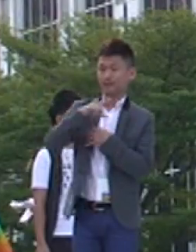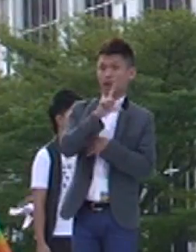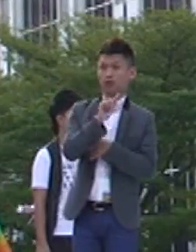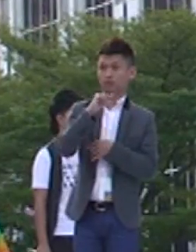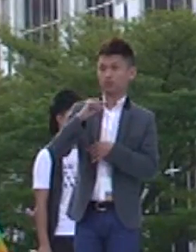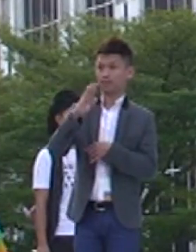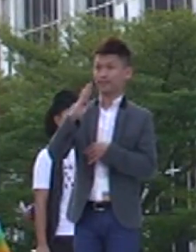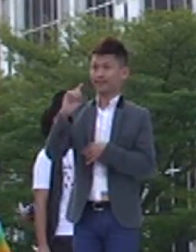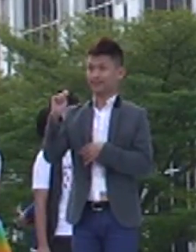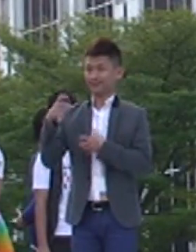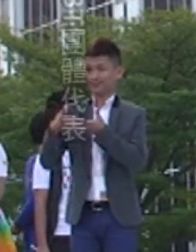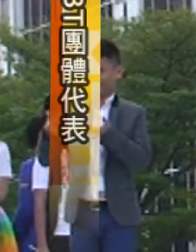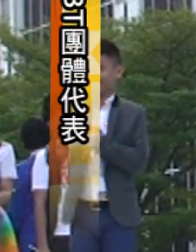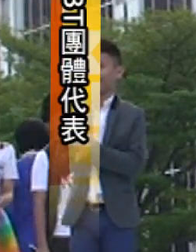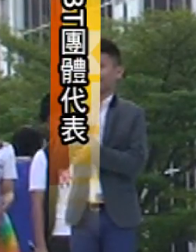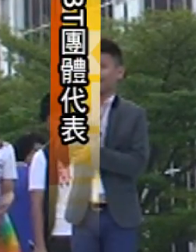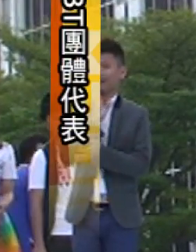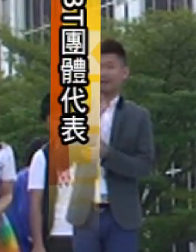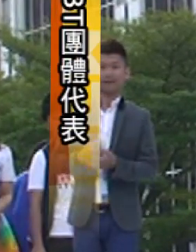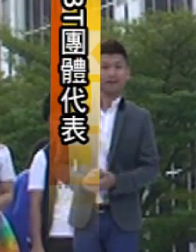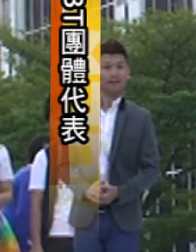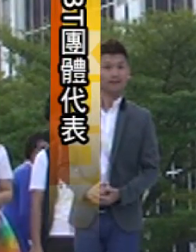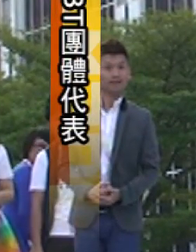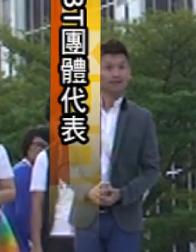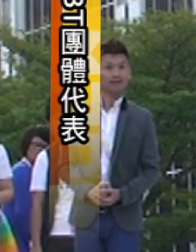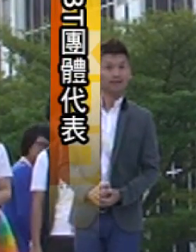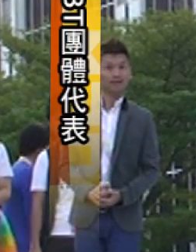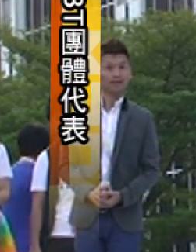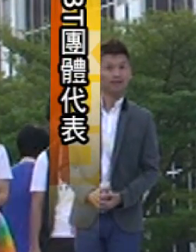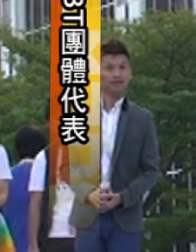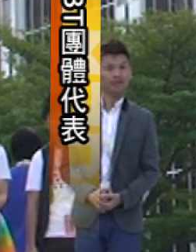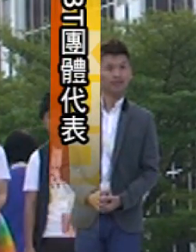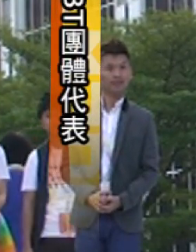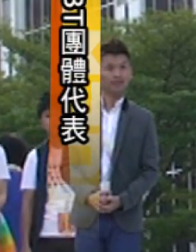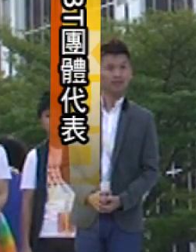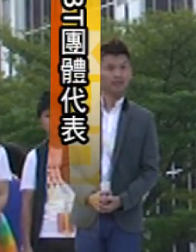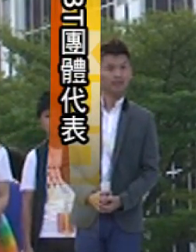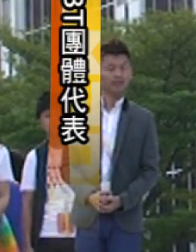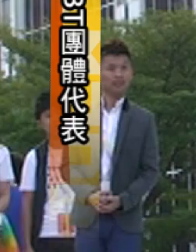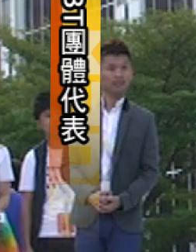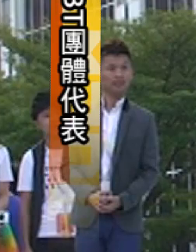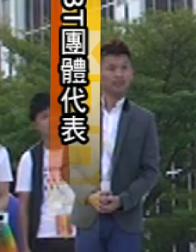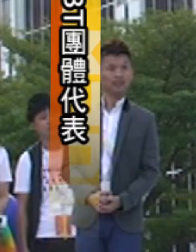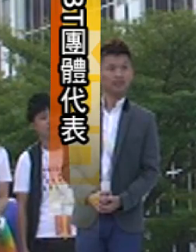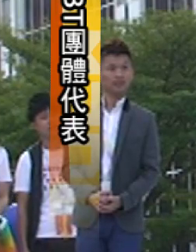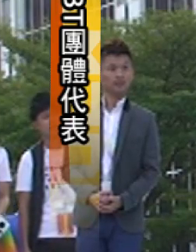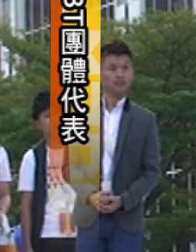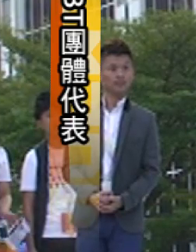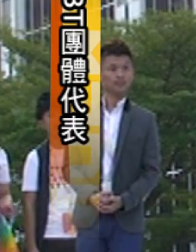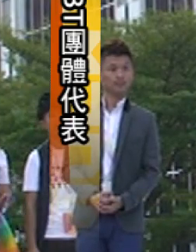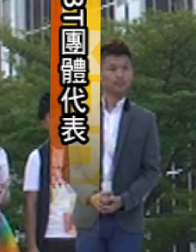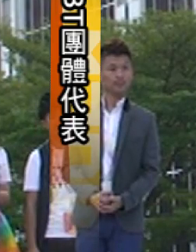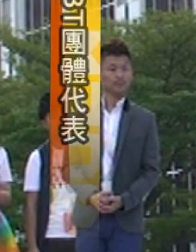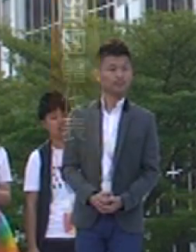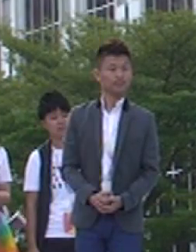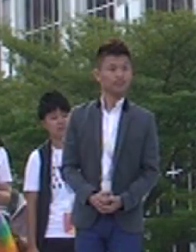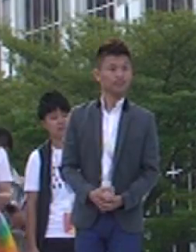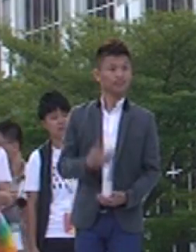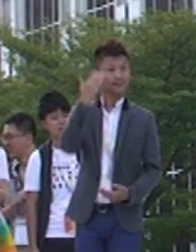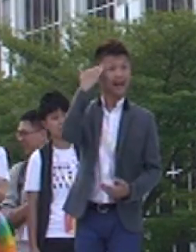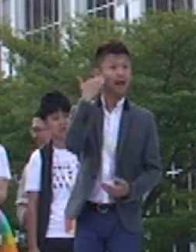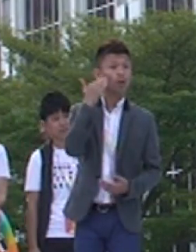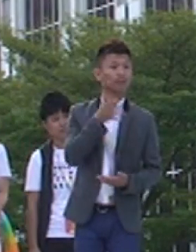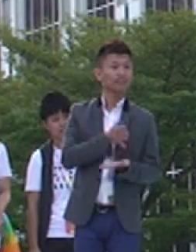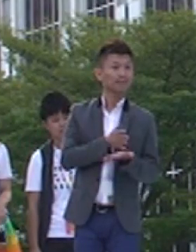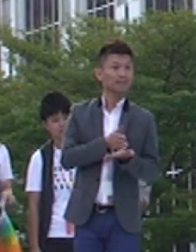LGBT 团体。 저는한국에서이런퀴어퍼레이드를준비하는퍼레이드기획단장한채연입니다。반